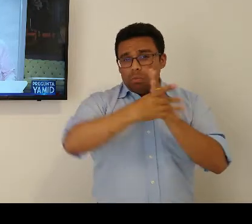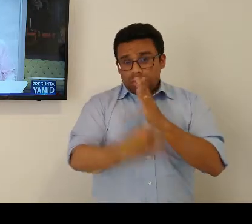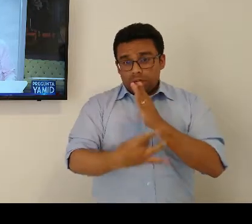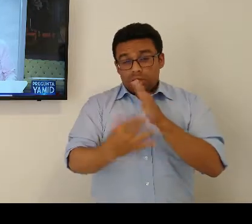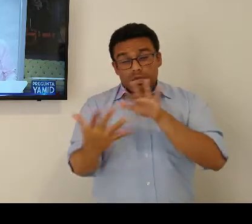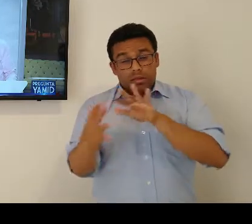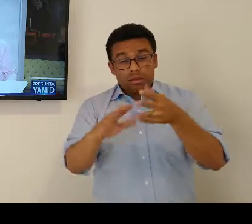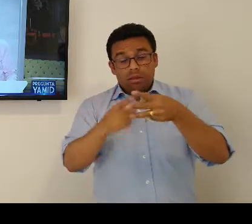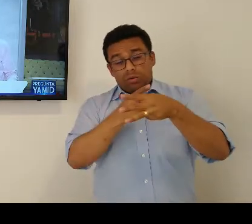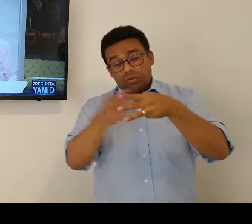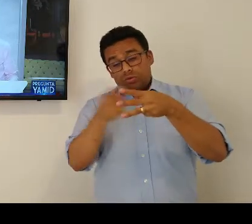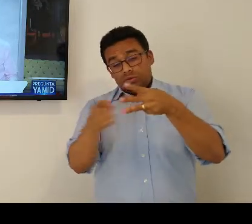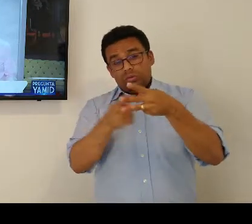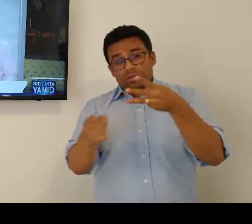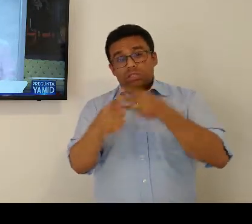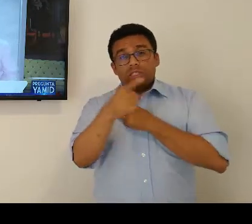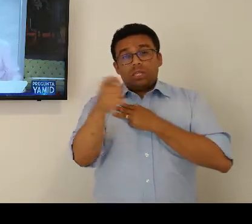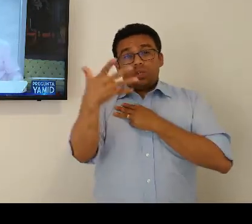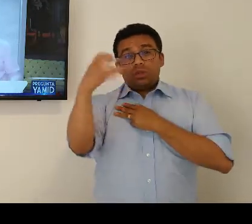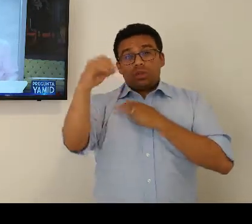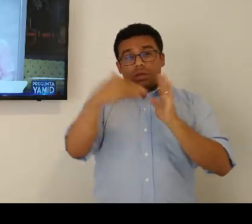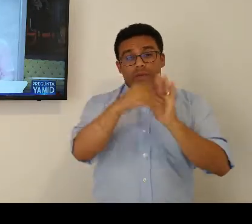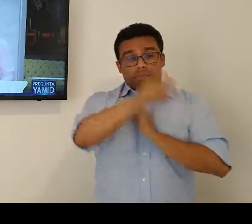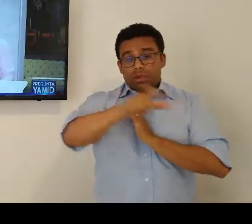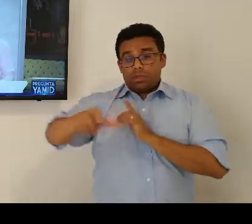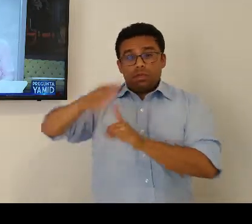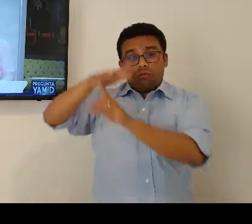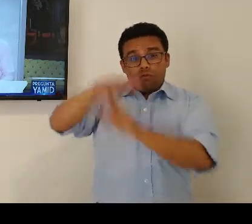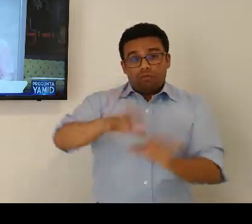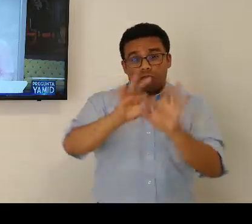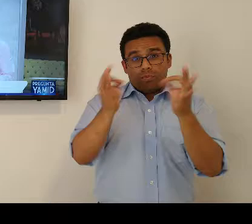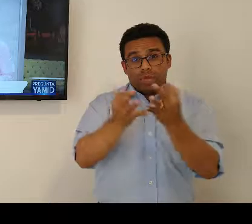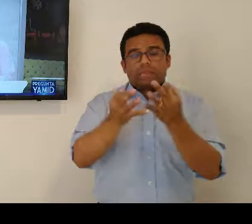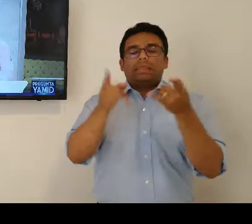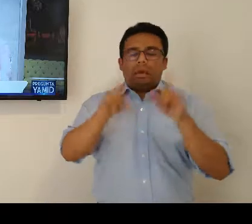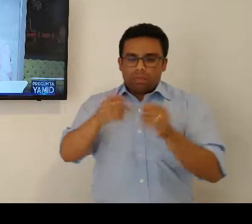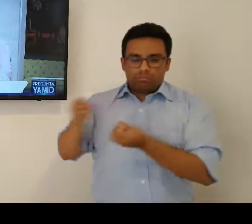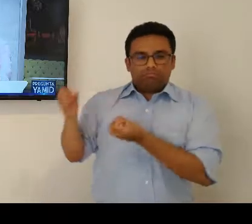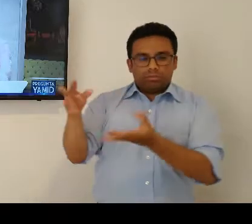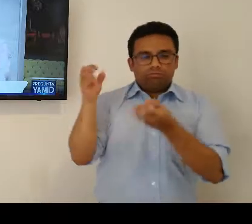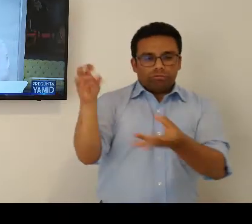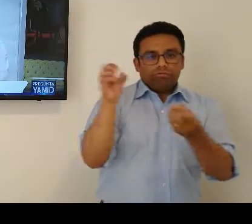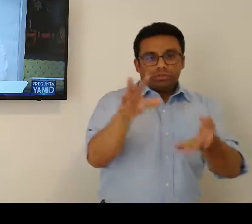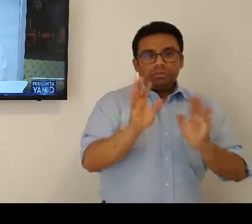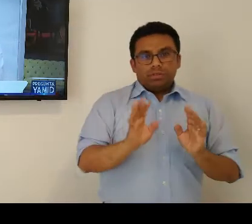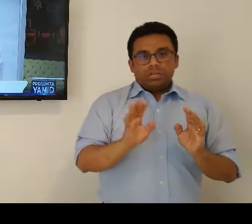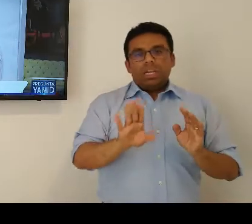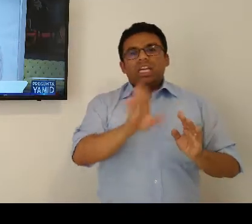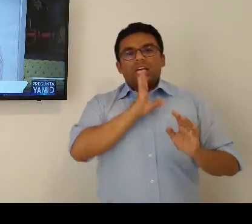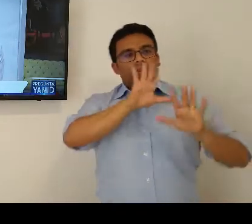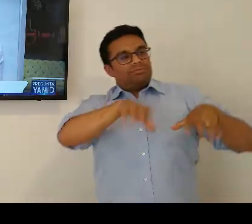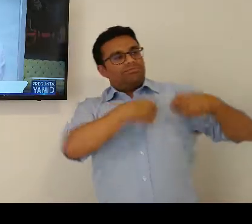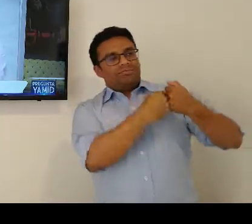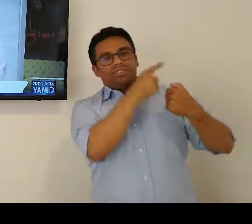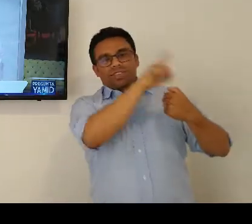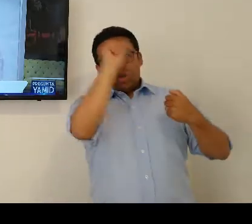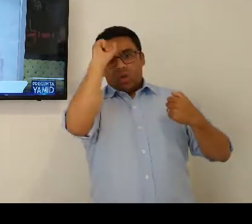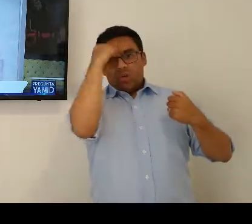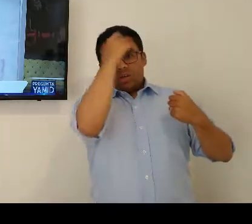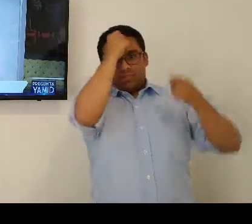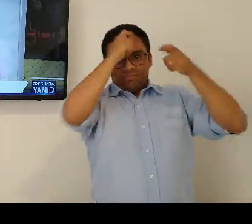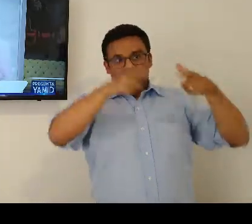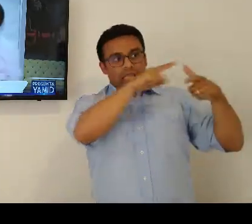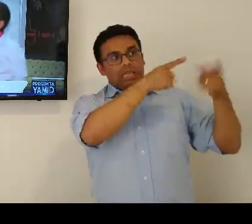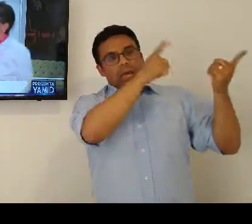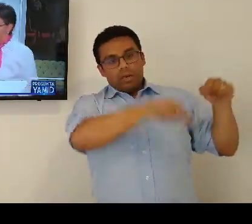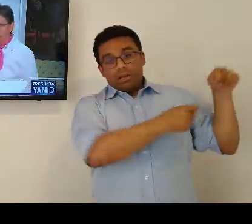a 150.000 familias vulnerables. Eso lo estamos haciendo en conjunto con el Gobierno Nacional. Ellos giran a Familias en Acción, a Jóvenes en Acción,